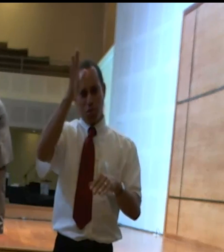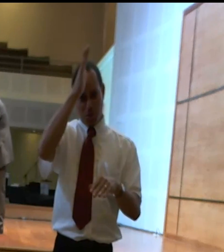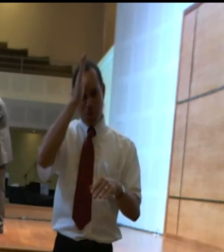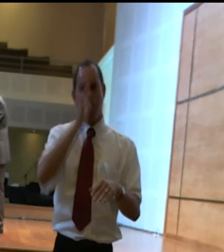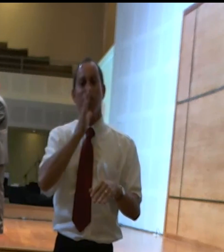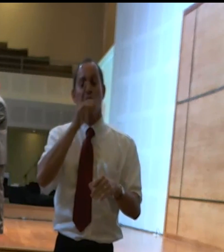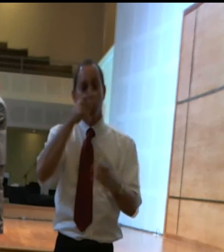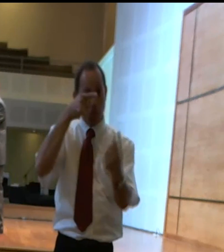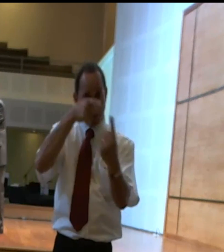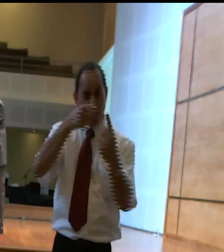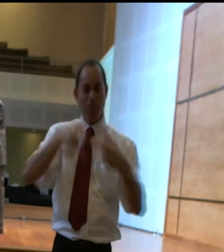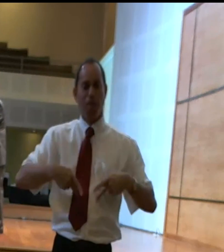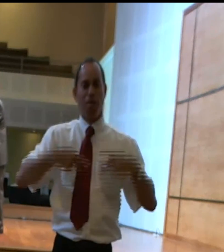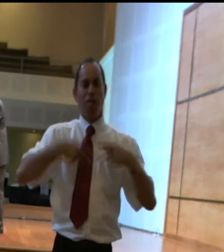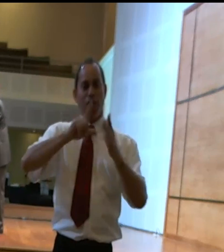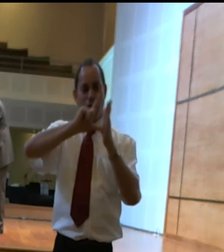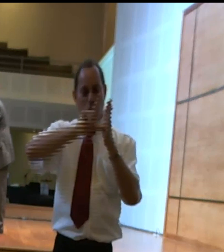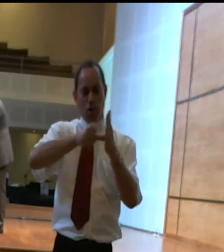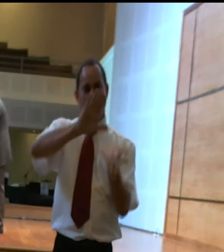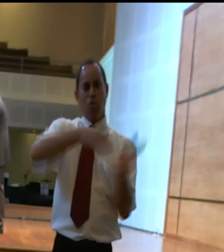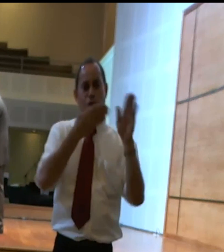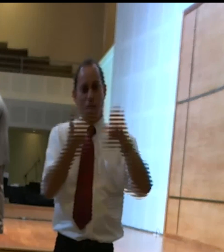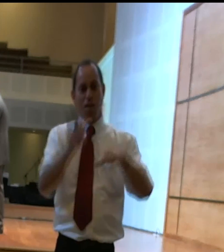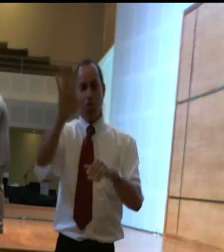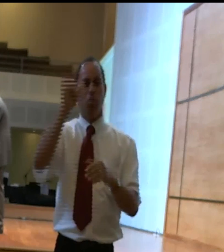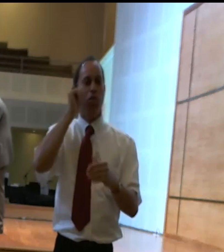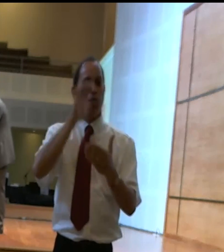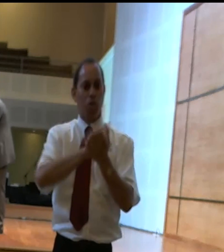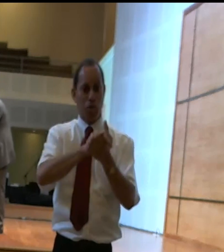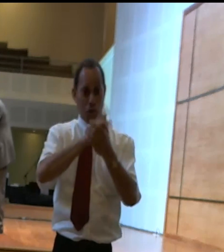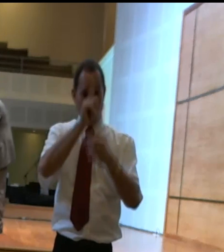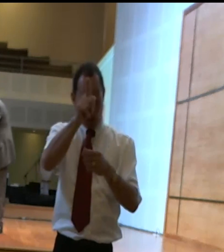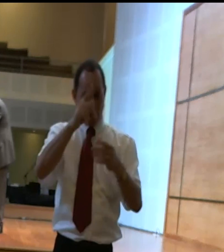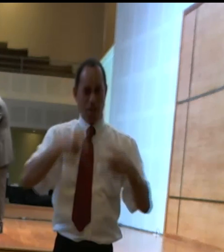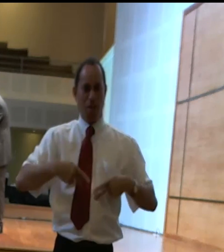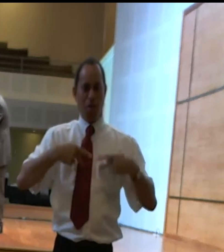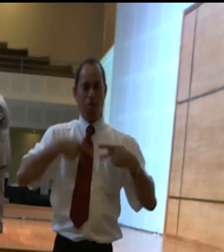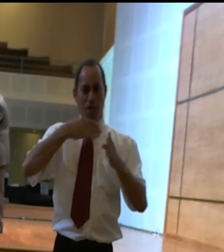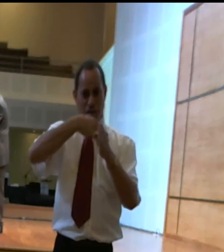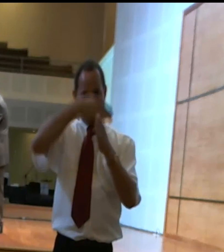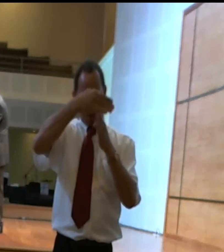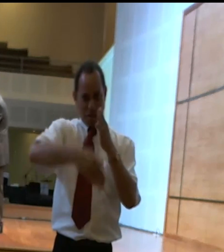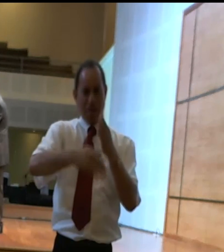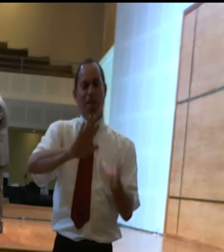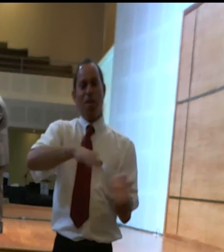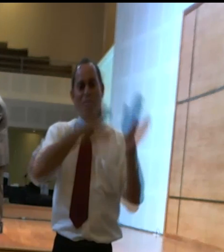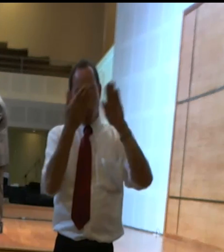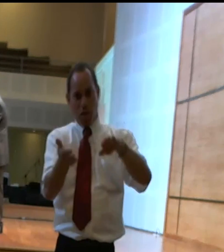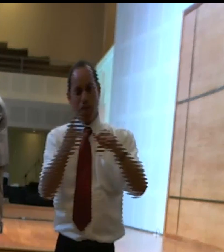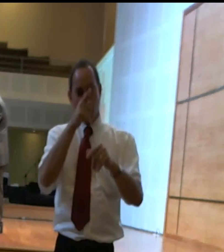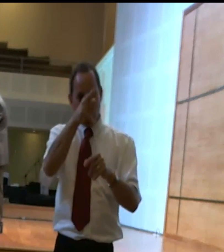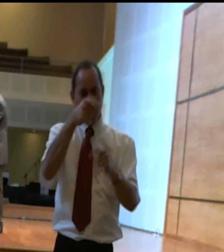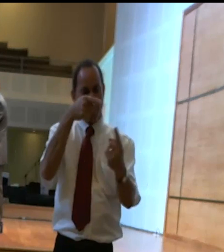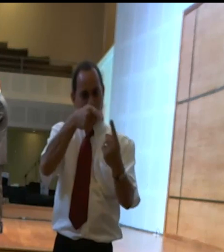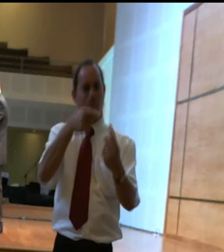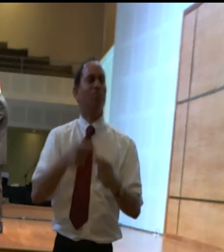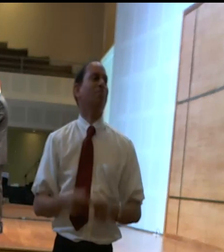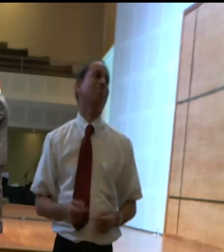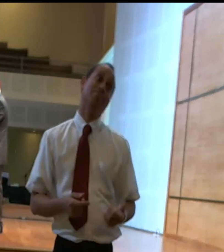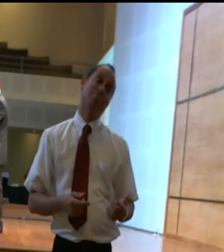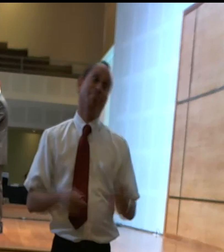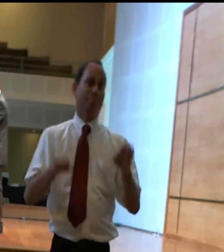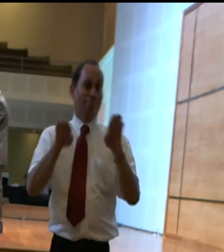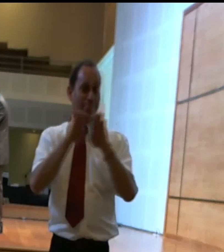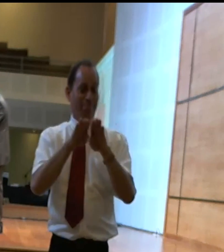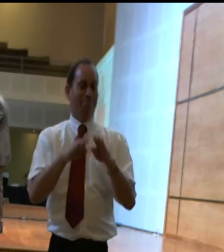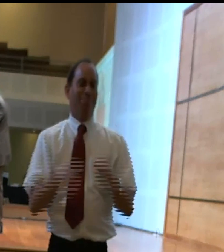vivo. Luego morirá su esposa y usted seguirá vivo. Y es al final de todos ellos que la muerte tocará su puerta.